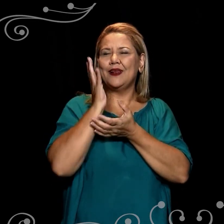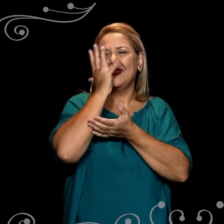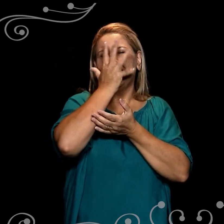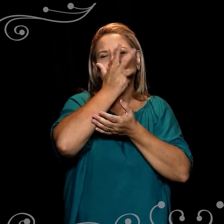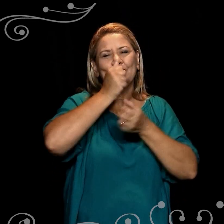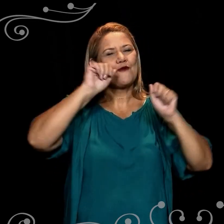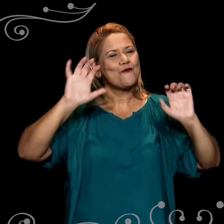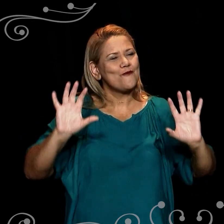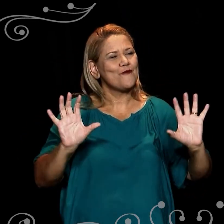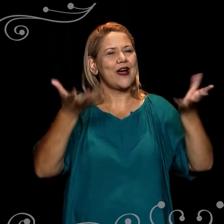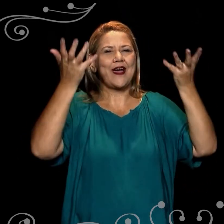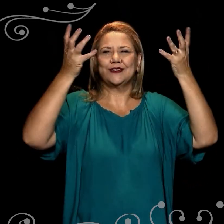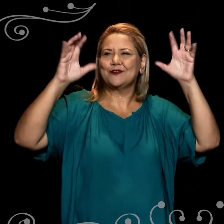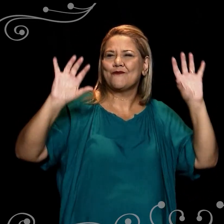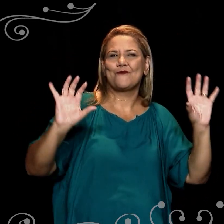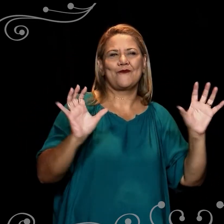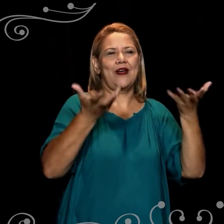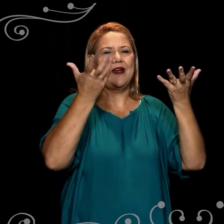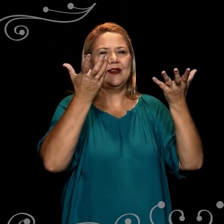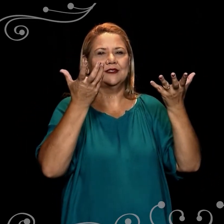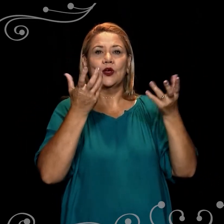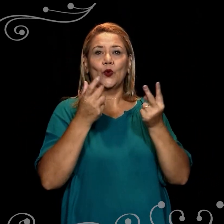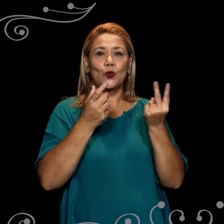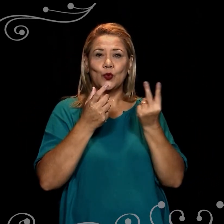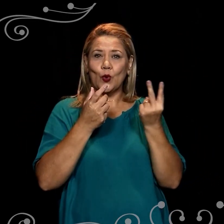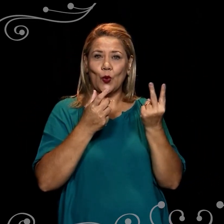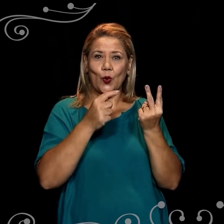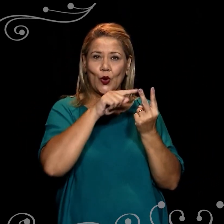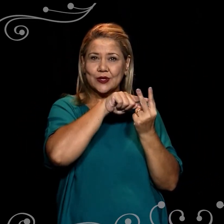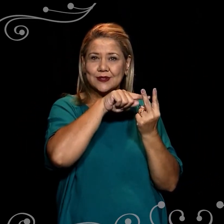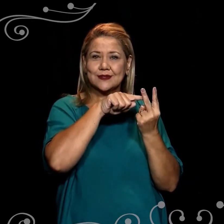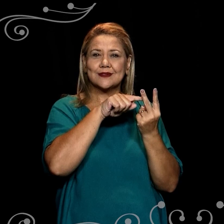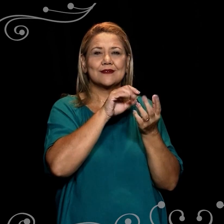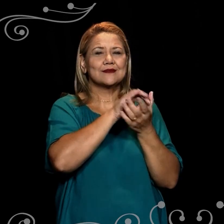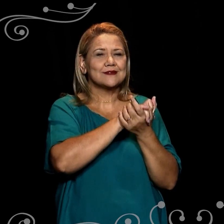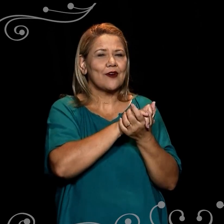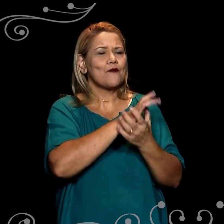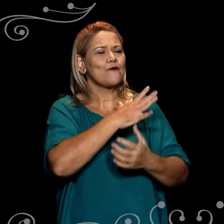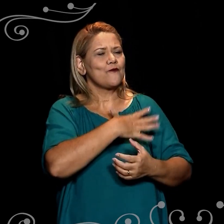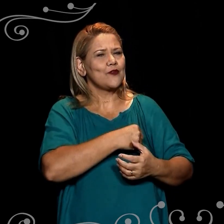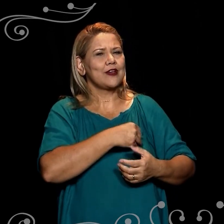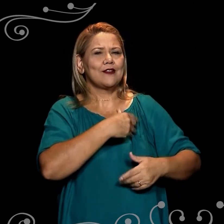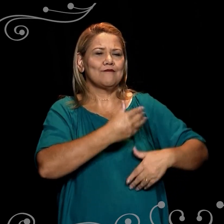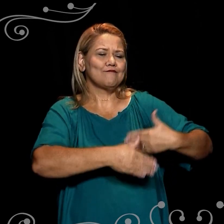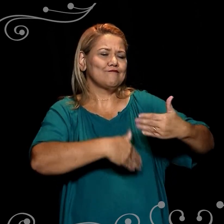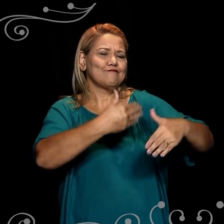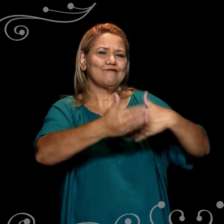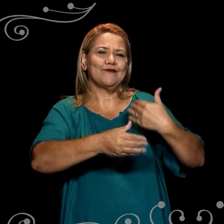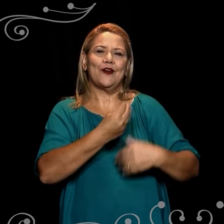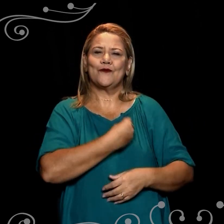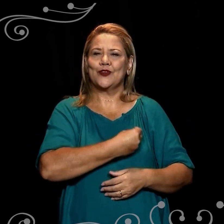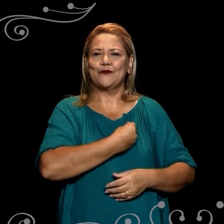festas. Os dois tiveram muitos filhos e viveram felizes para sempre.